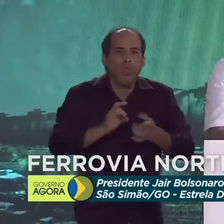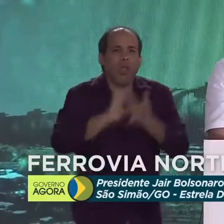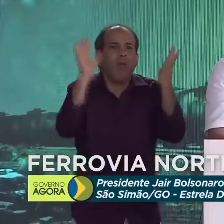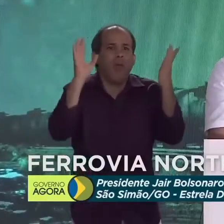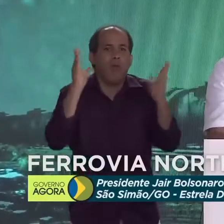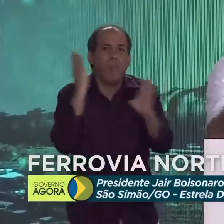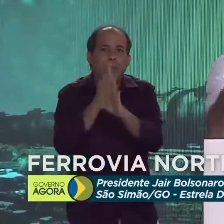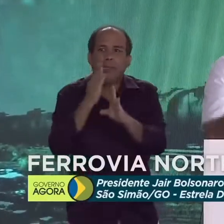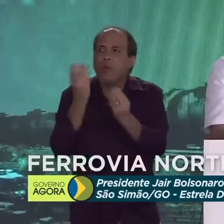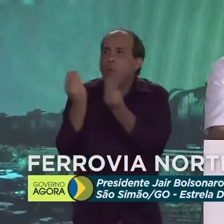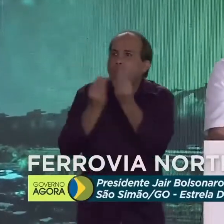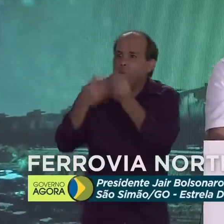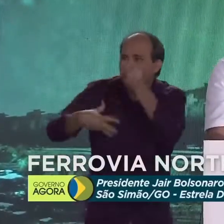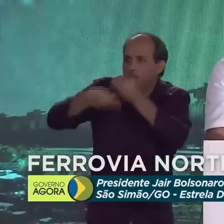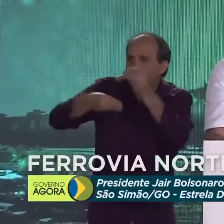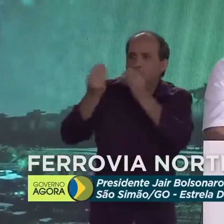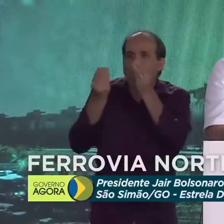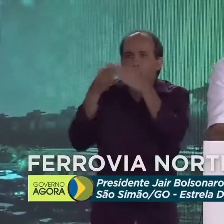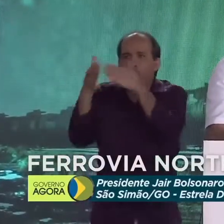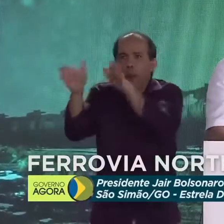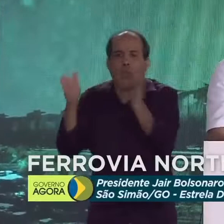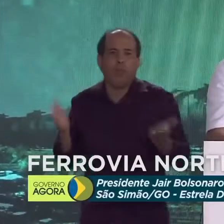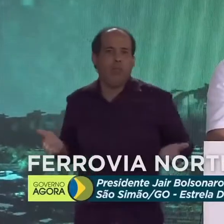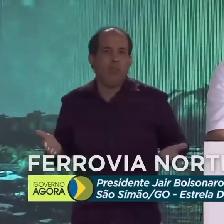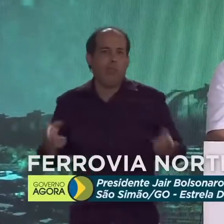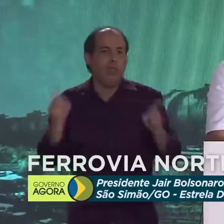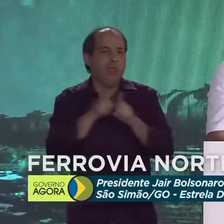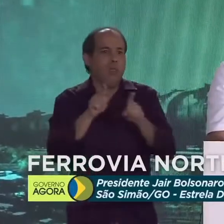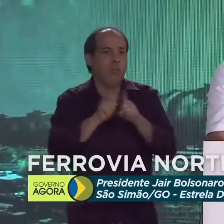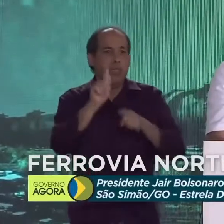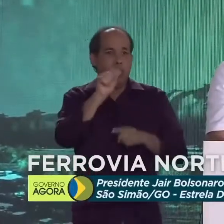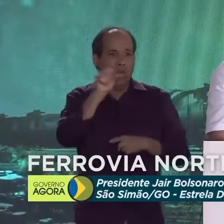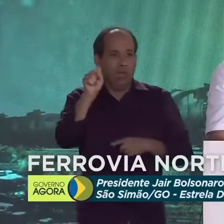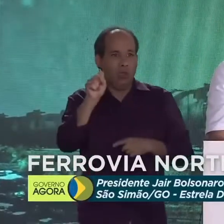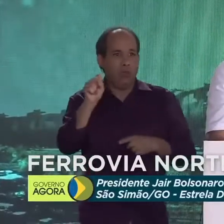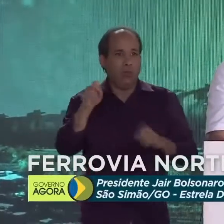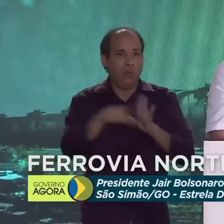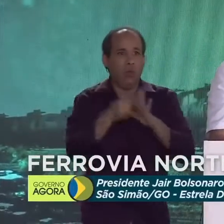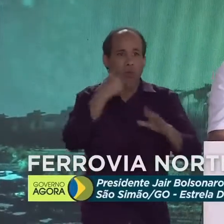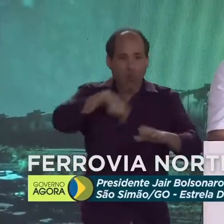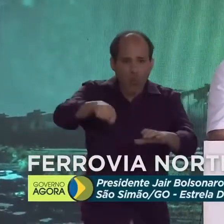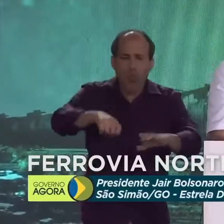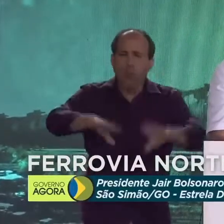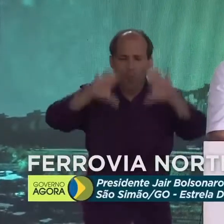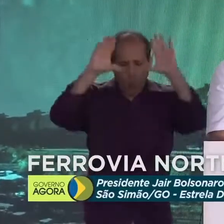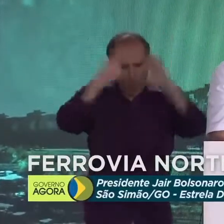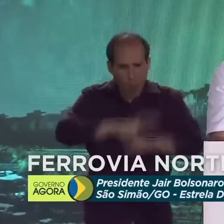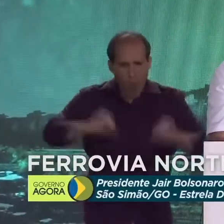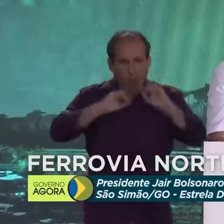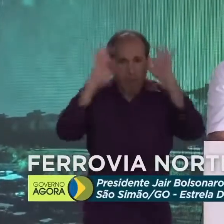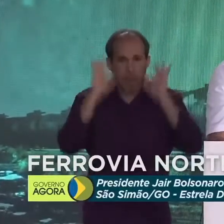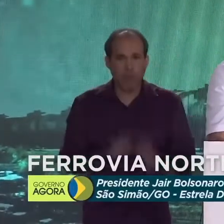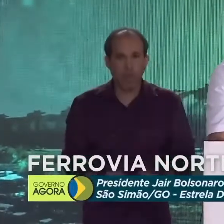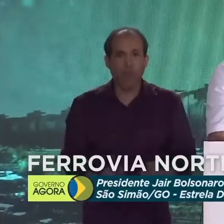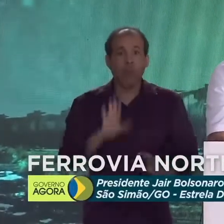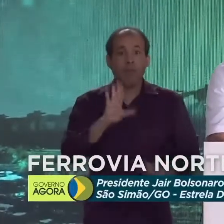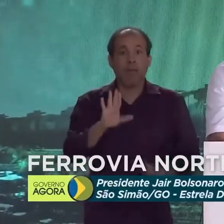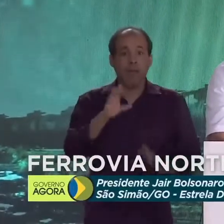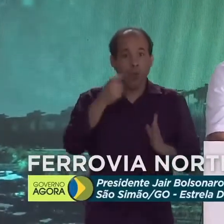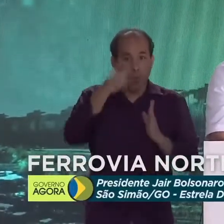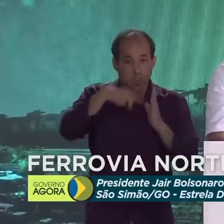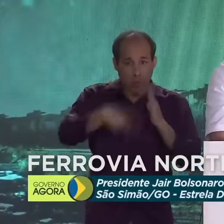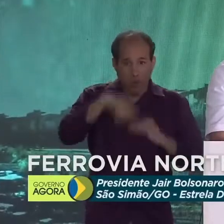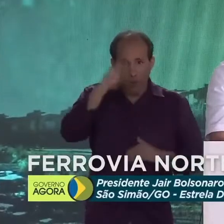Zeramos em definitivo, que o custo é bem menor, do gás de cozinha. Agora, a carga tributária no Brasil é